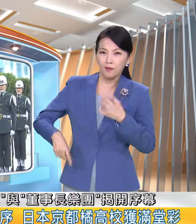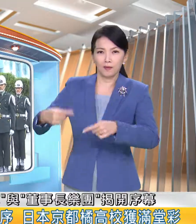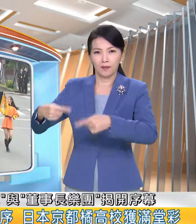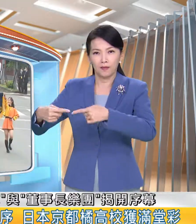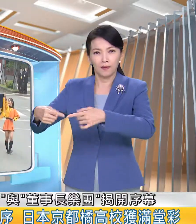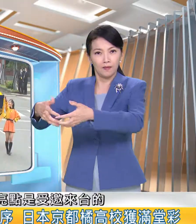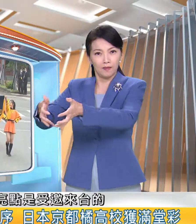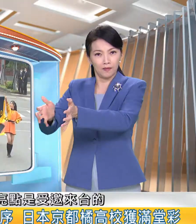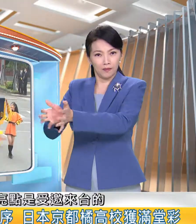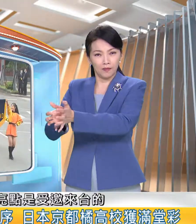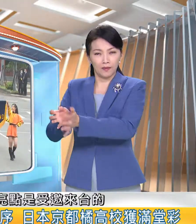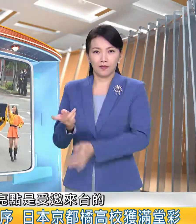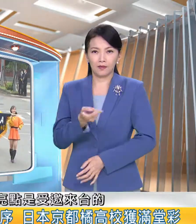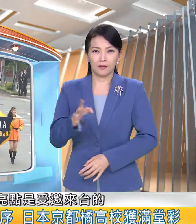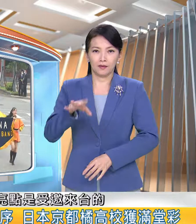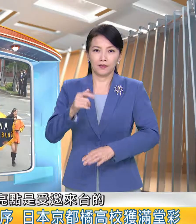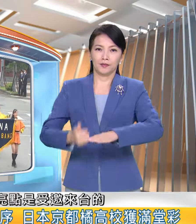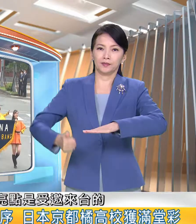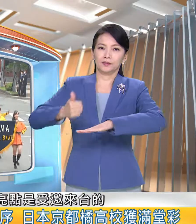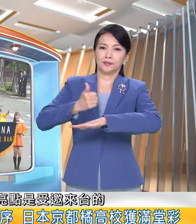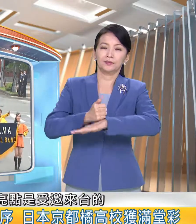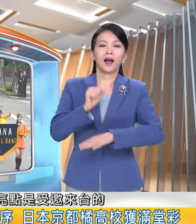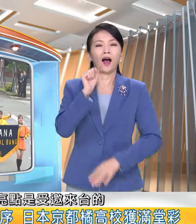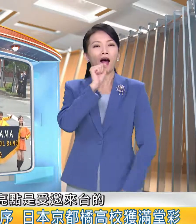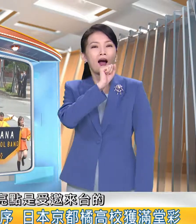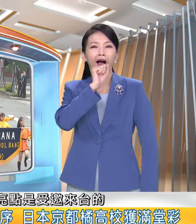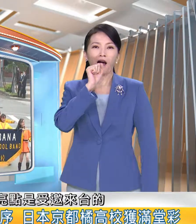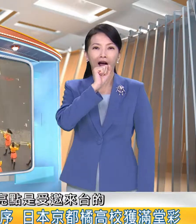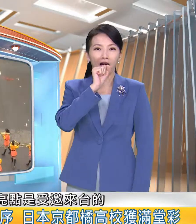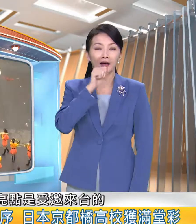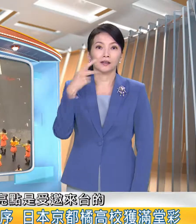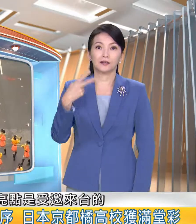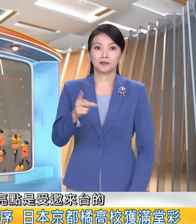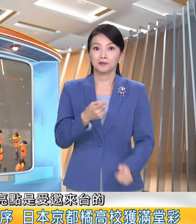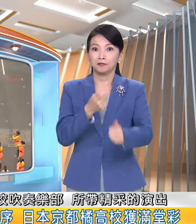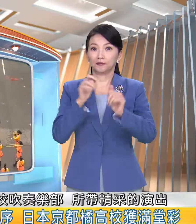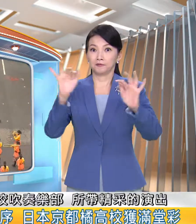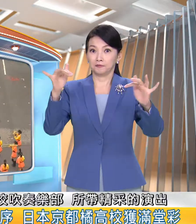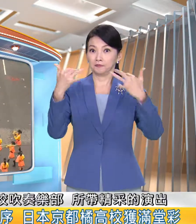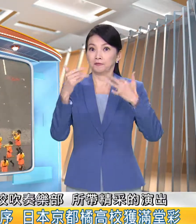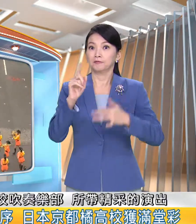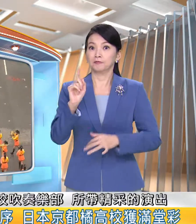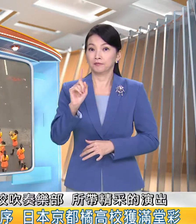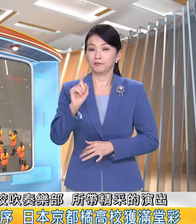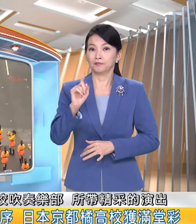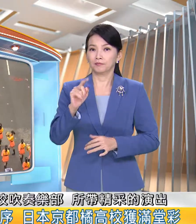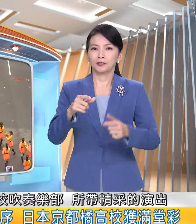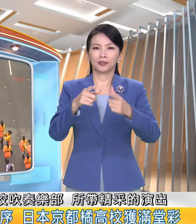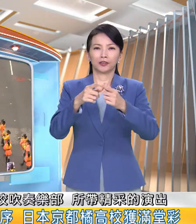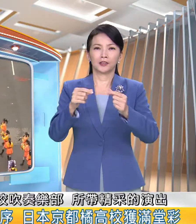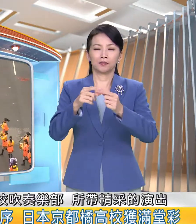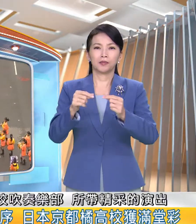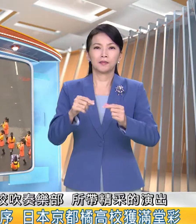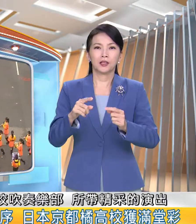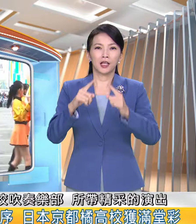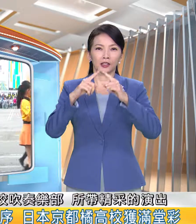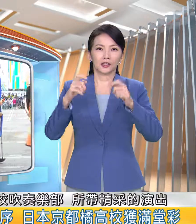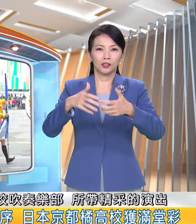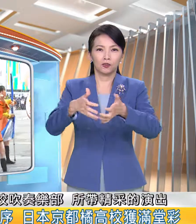而表演的一大亮点是受邀来台的日本京都菊高校吹奏乐部，他